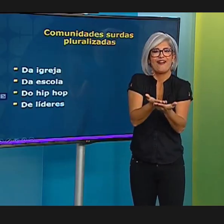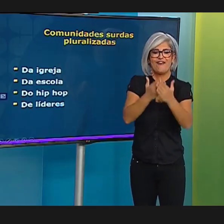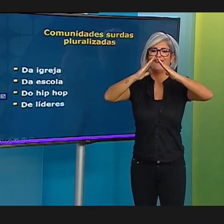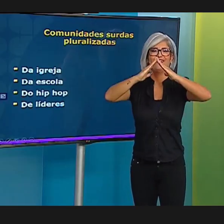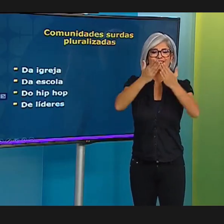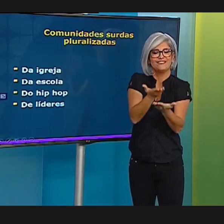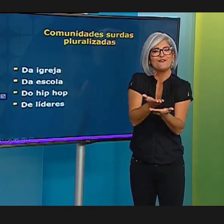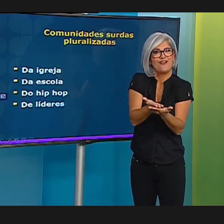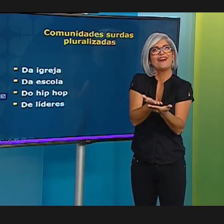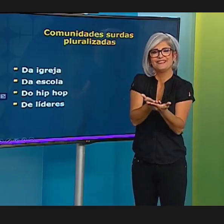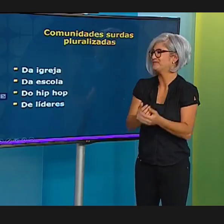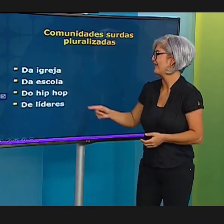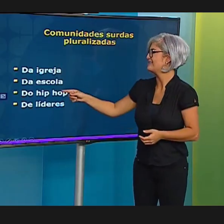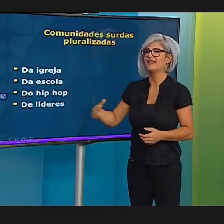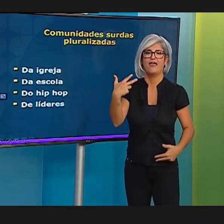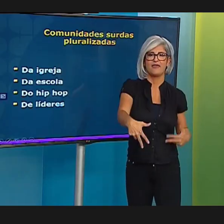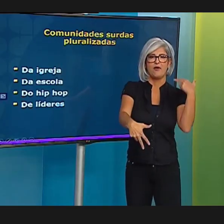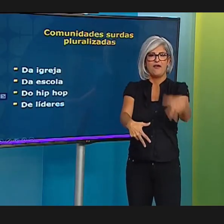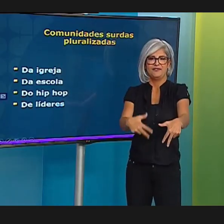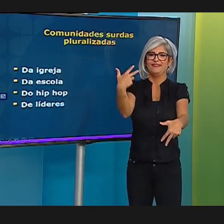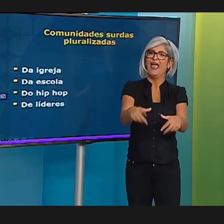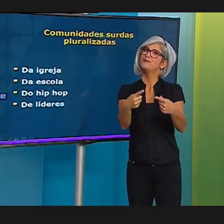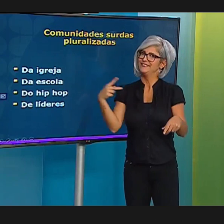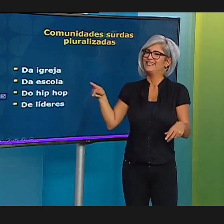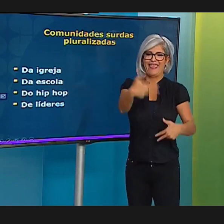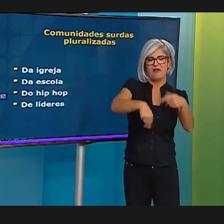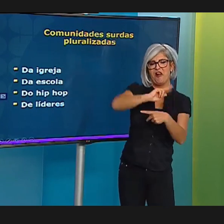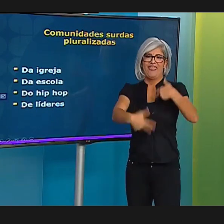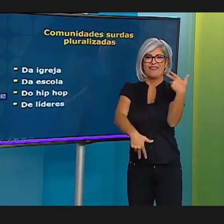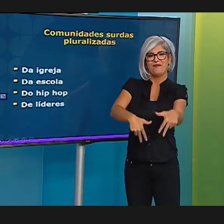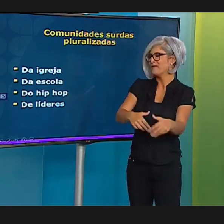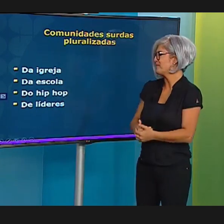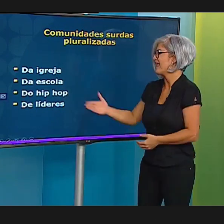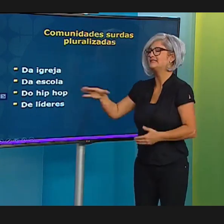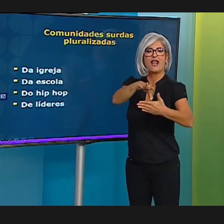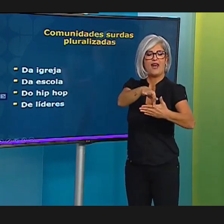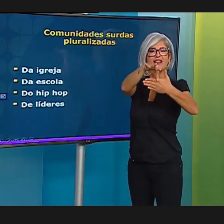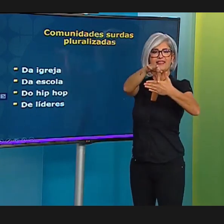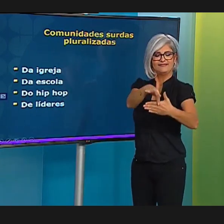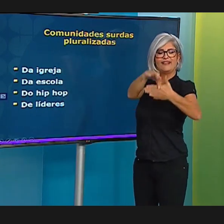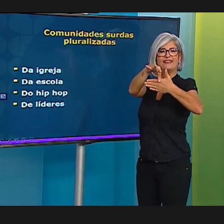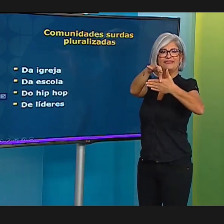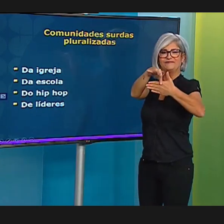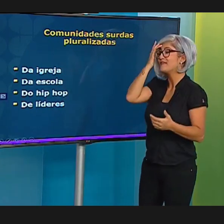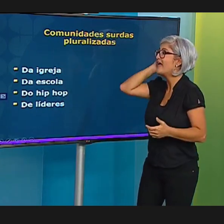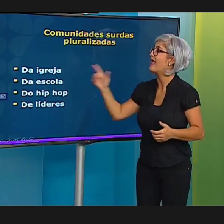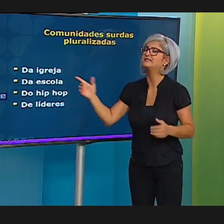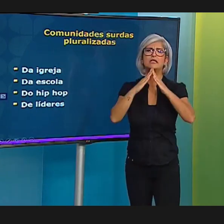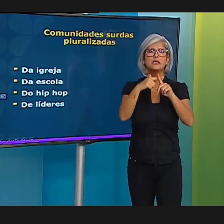da escola, observem o sinal, casa estudar, significa escola, do hip hop, música sim, hip hop, e também de líderes, este é o sinal de líderes.